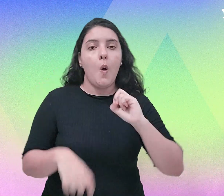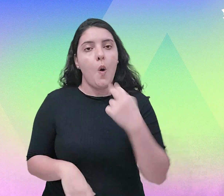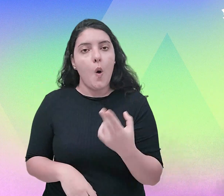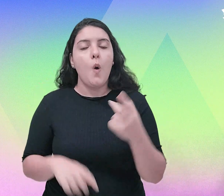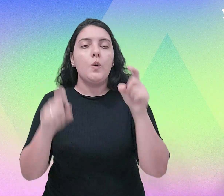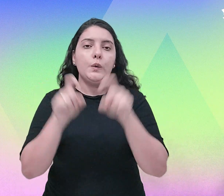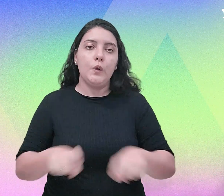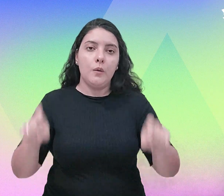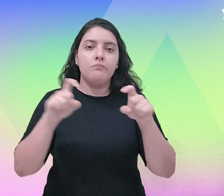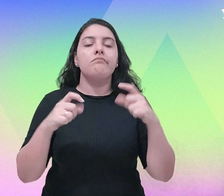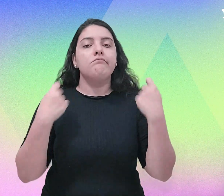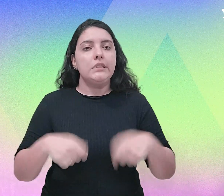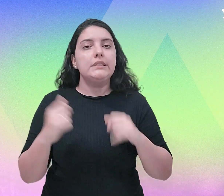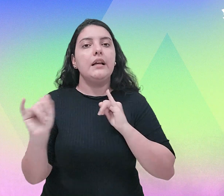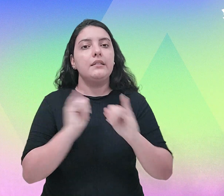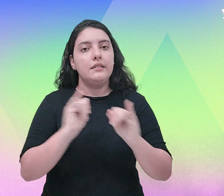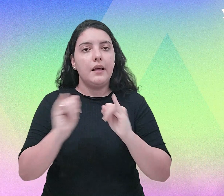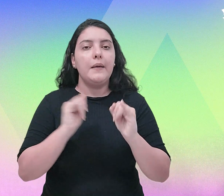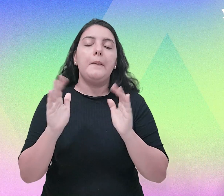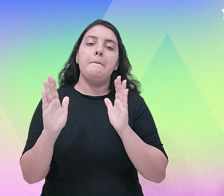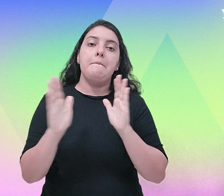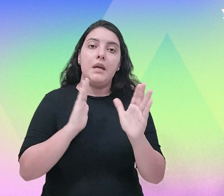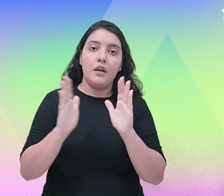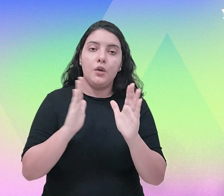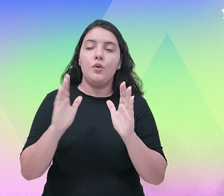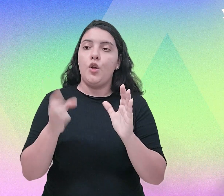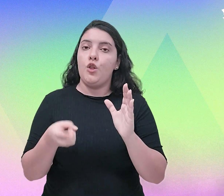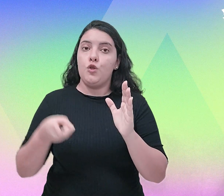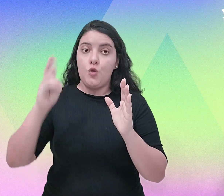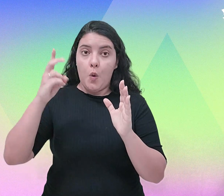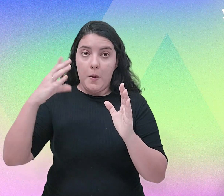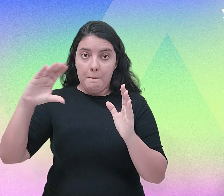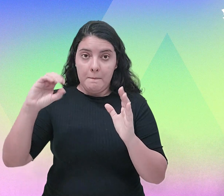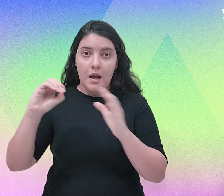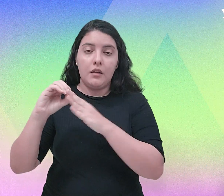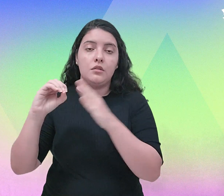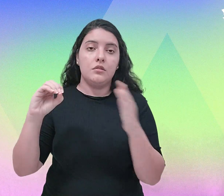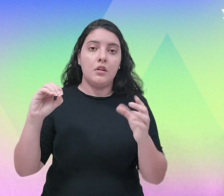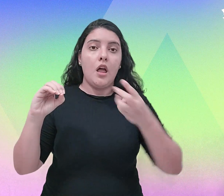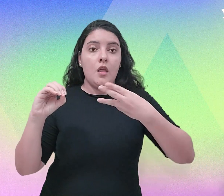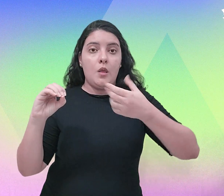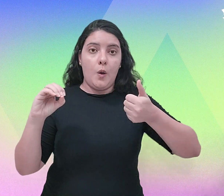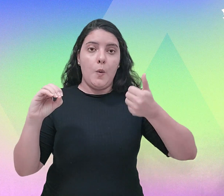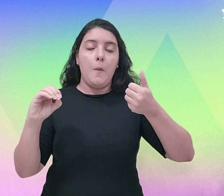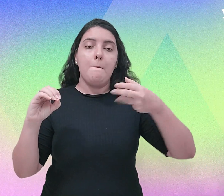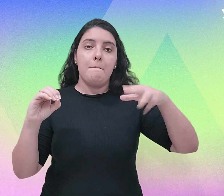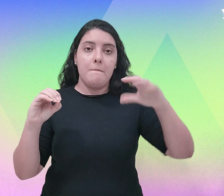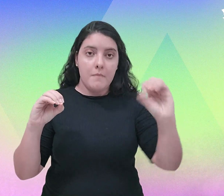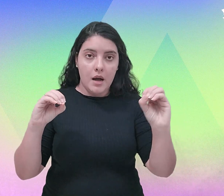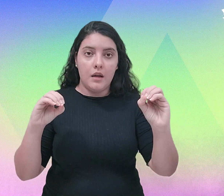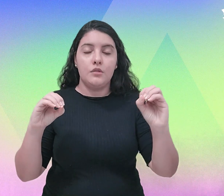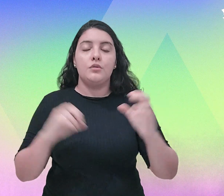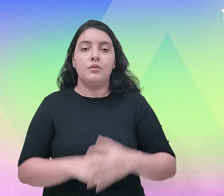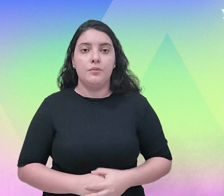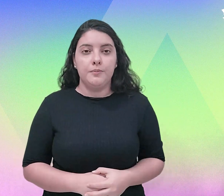conexão com a internet período 2 de março de 2022 a 31 de março de 2002